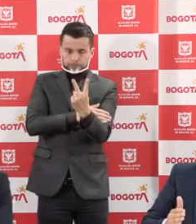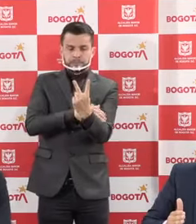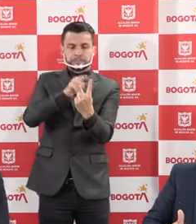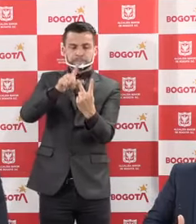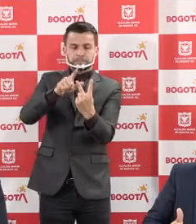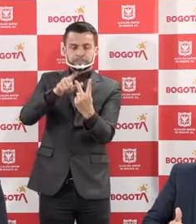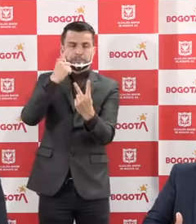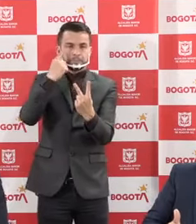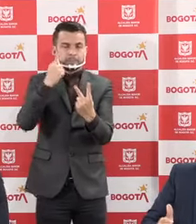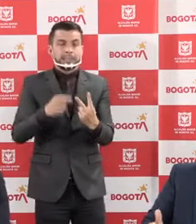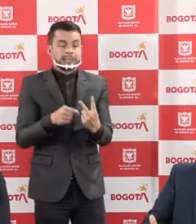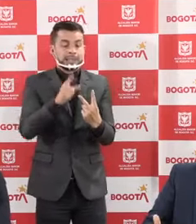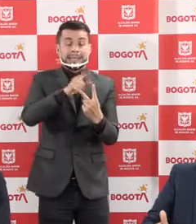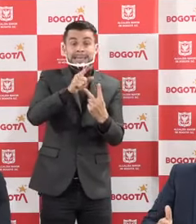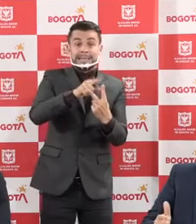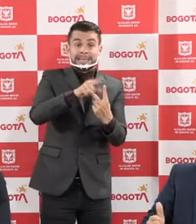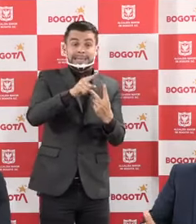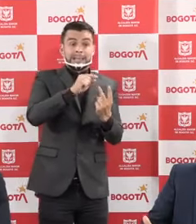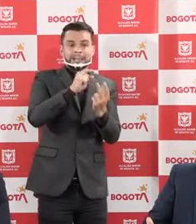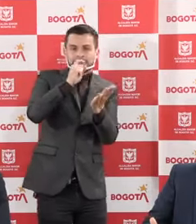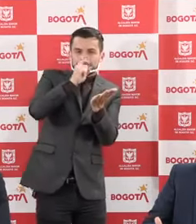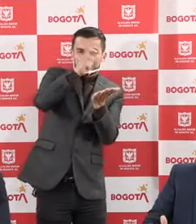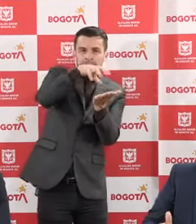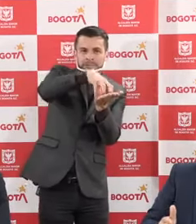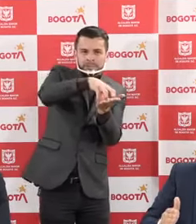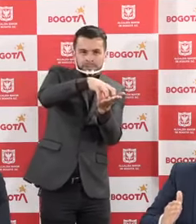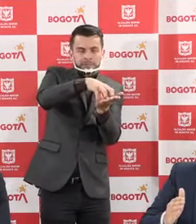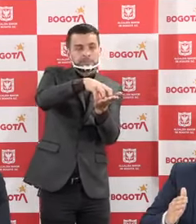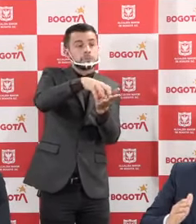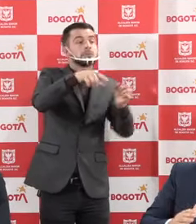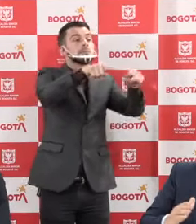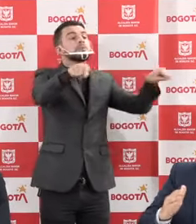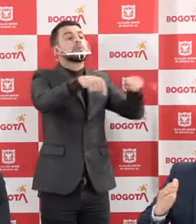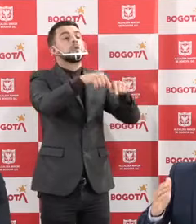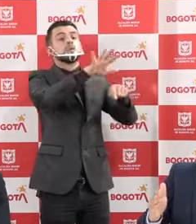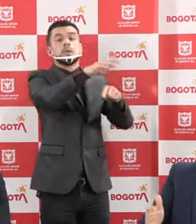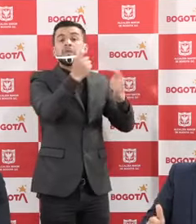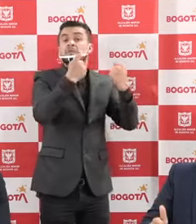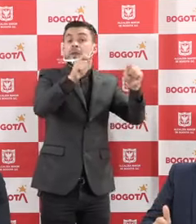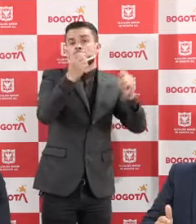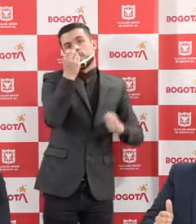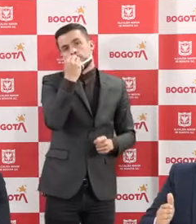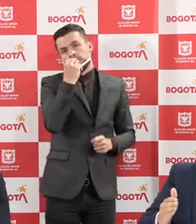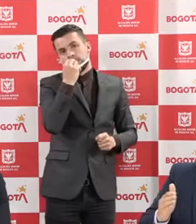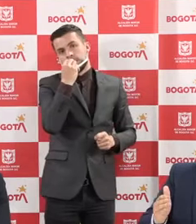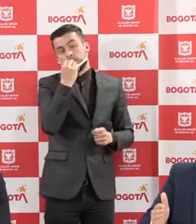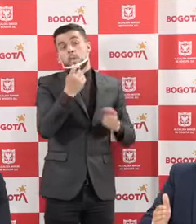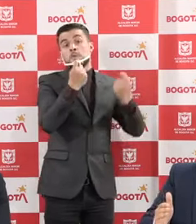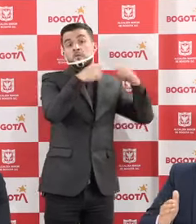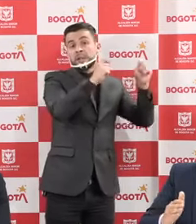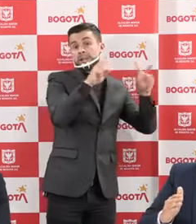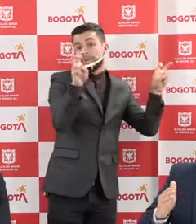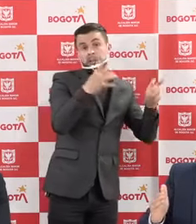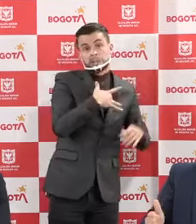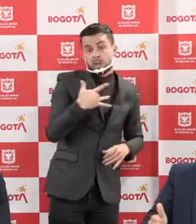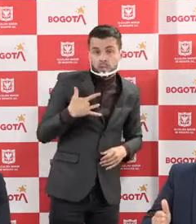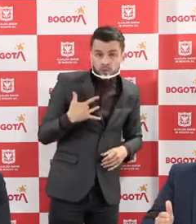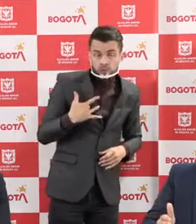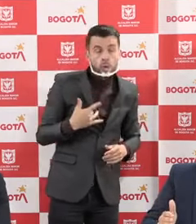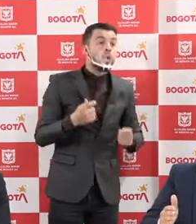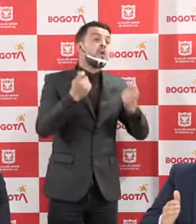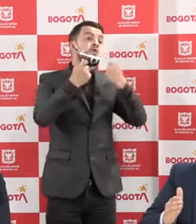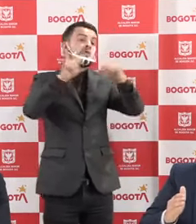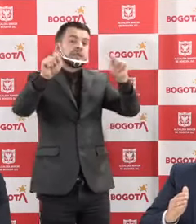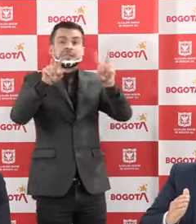distribuyen bienes esenciales o de primera necesidad la entrada al centro comercial para esos locales